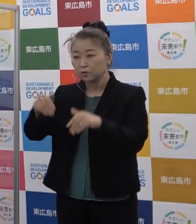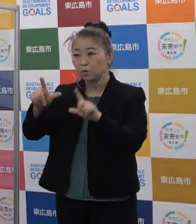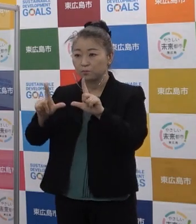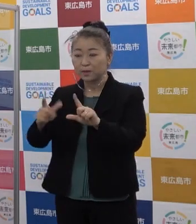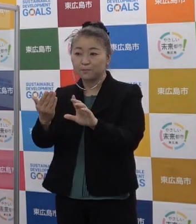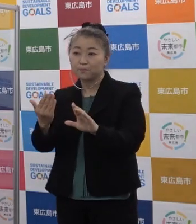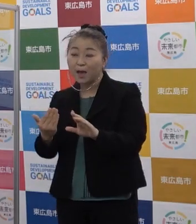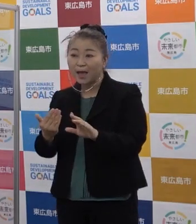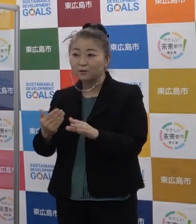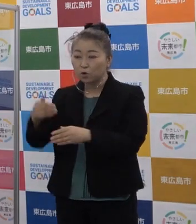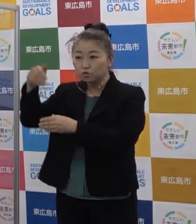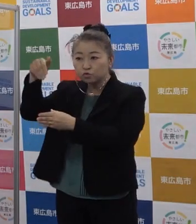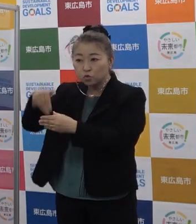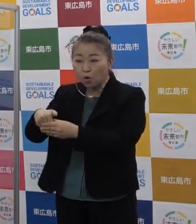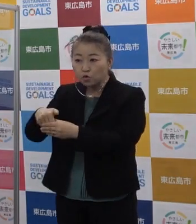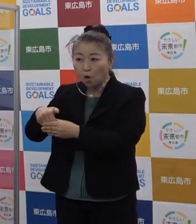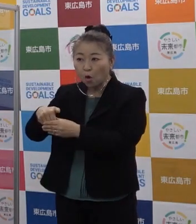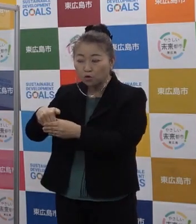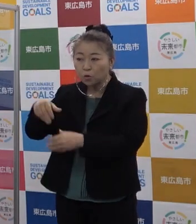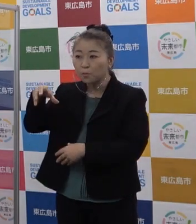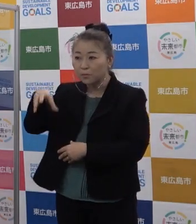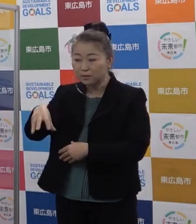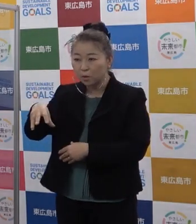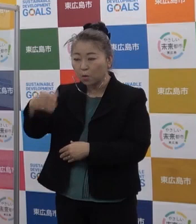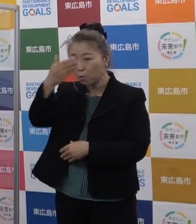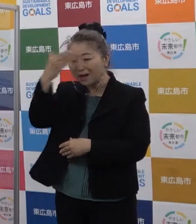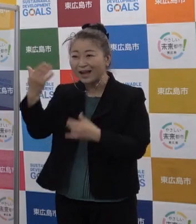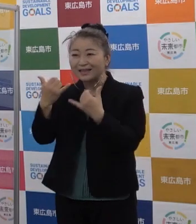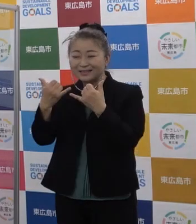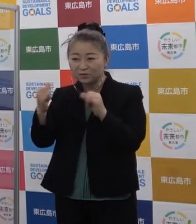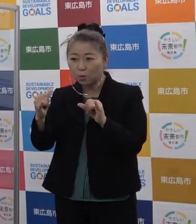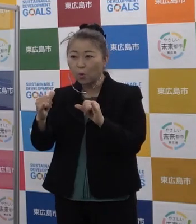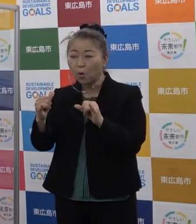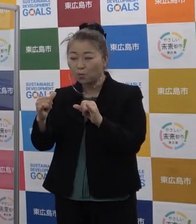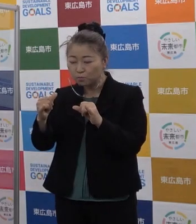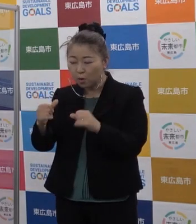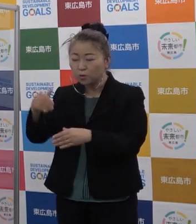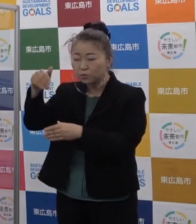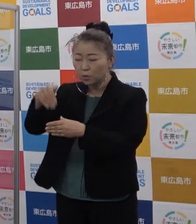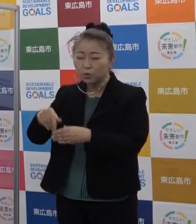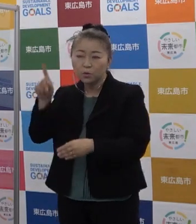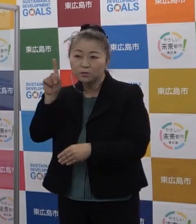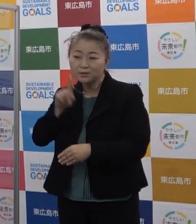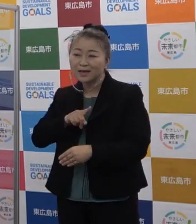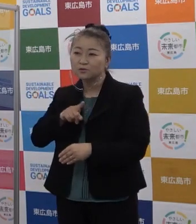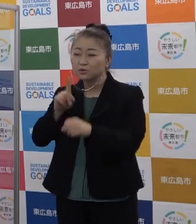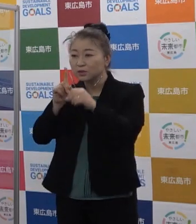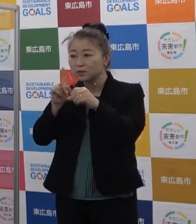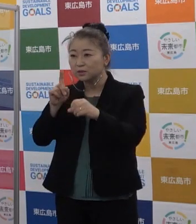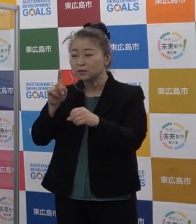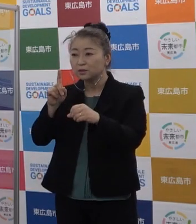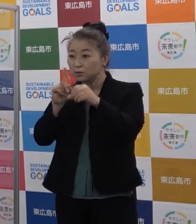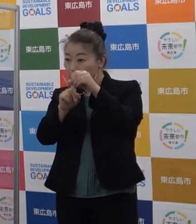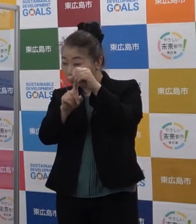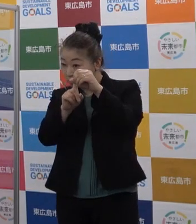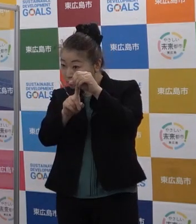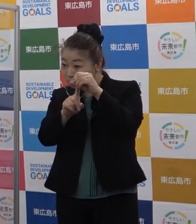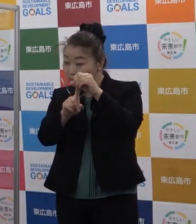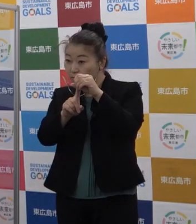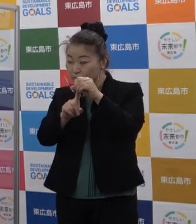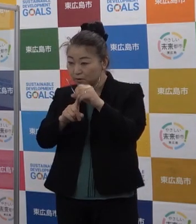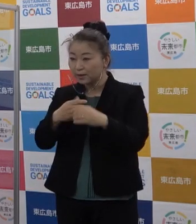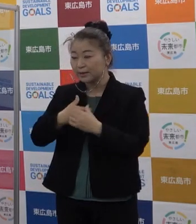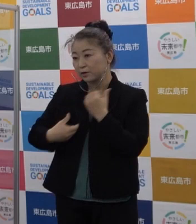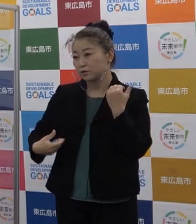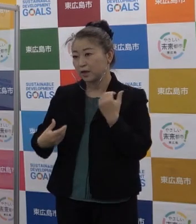わけ若い世代が投票率が低いという本市の特徴も踏まえまして、 学生